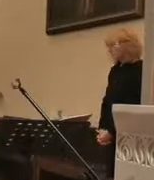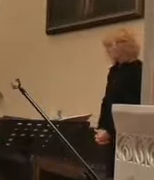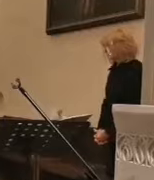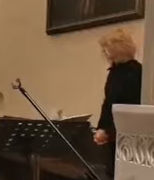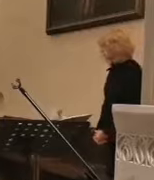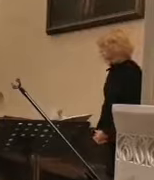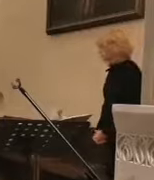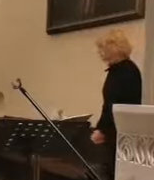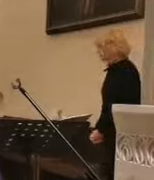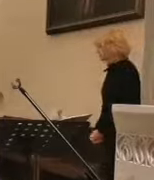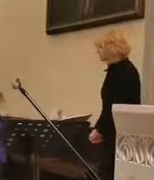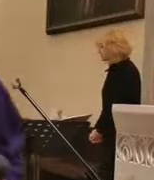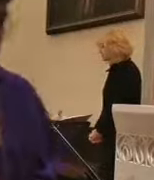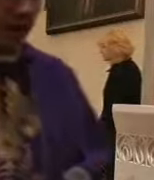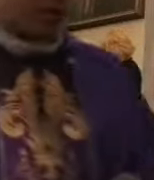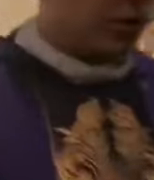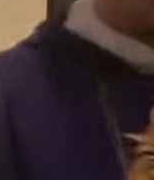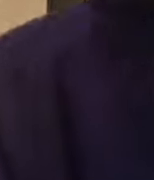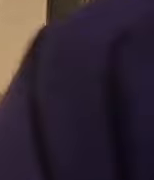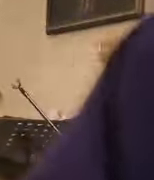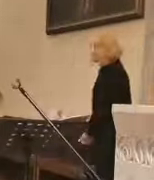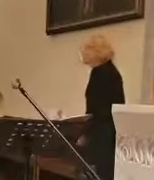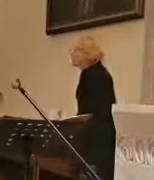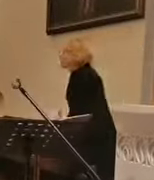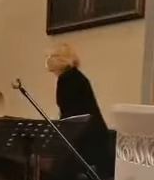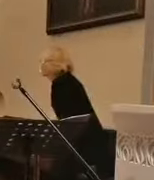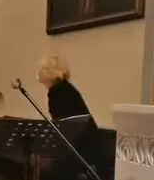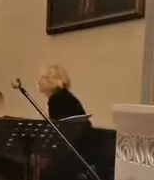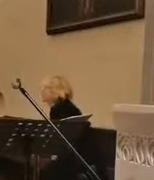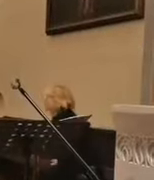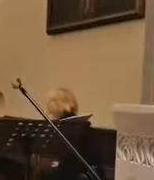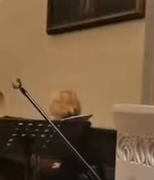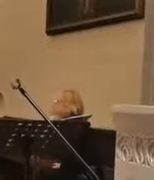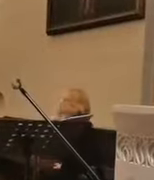Jezu Pan Tobie, Jezu Pan Tobie, Jezu Pan Tobie, Jezu.